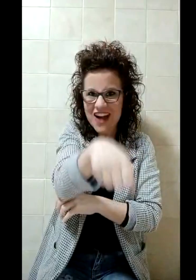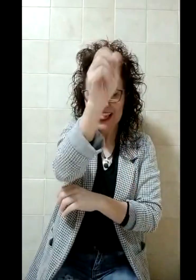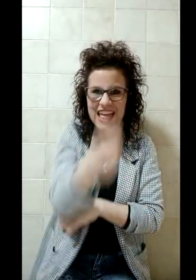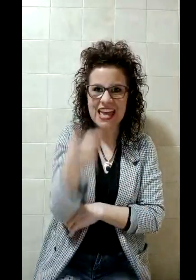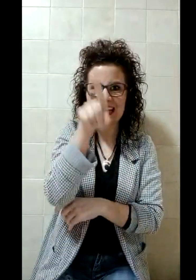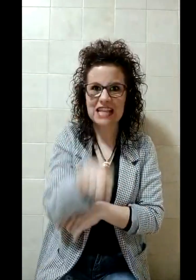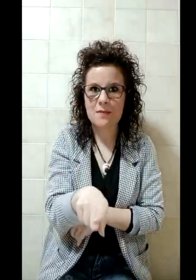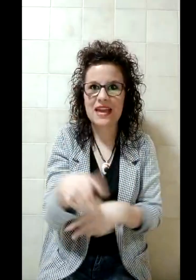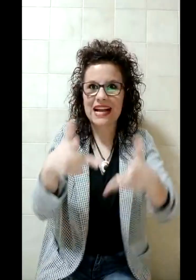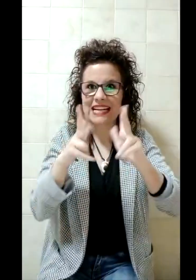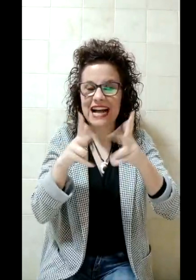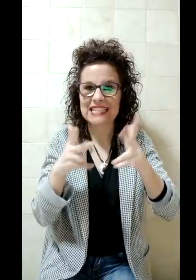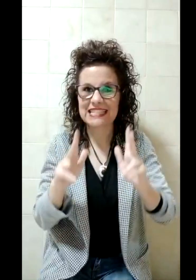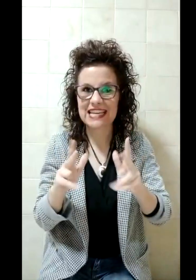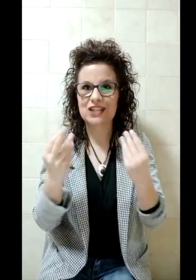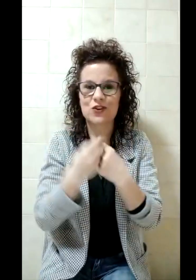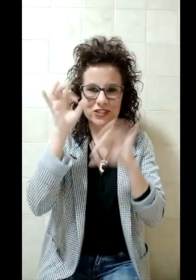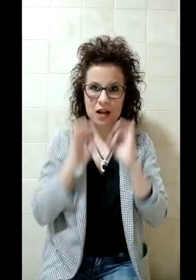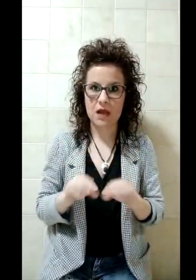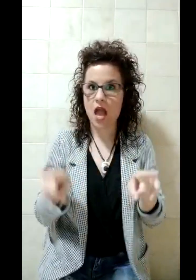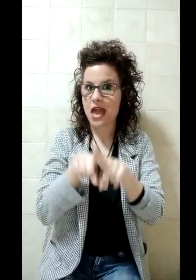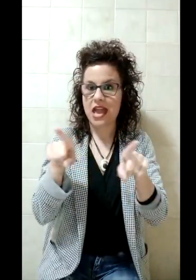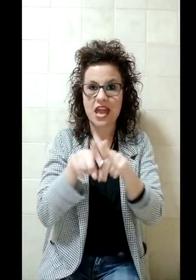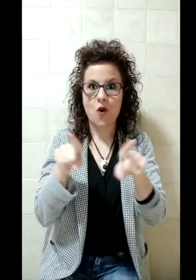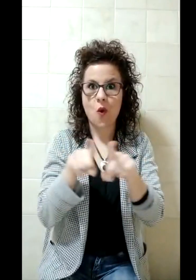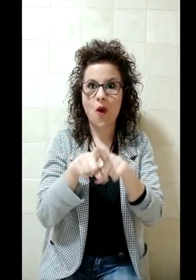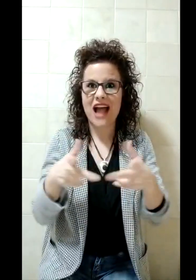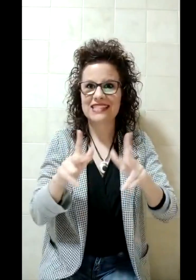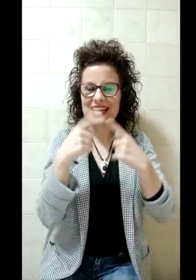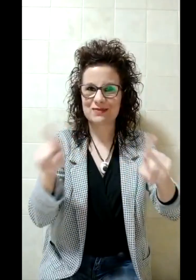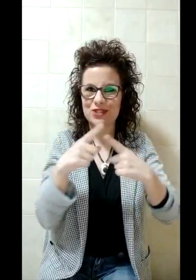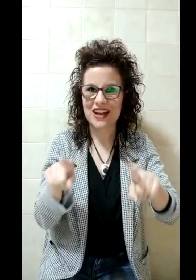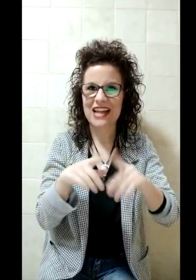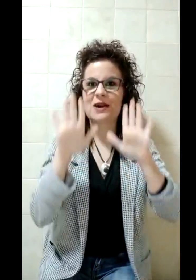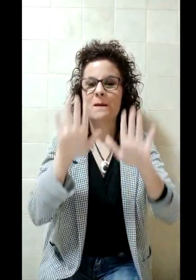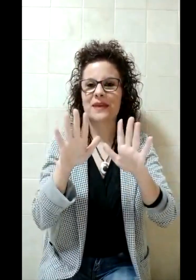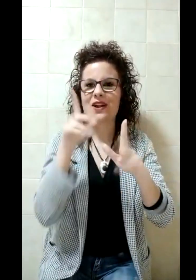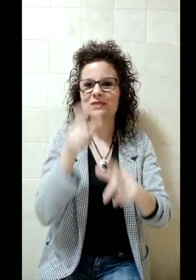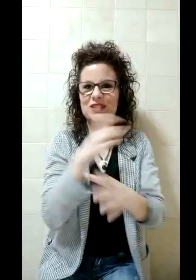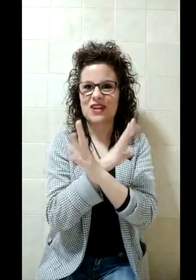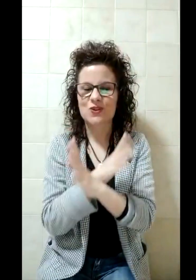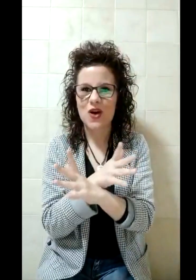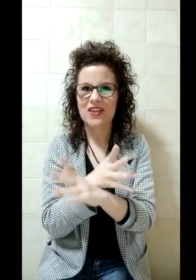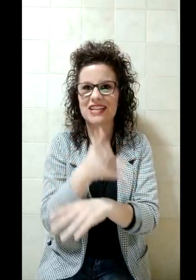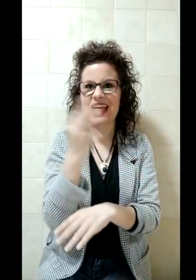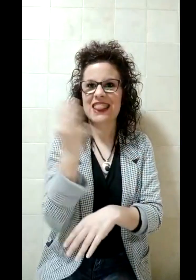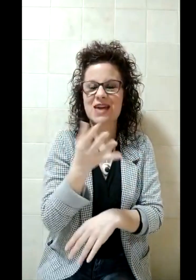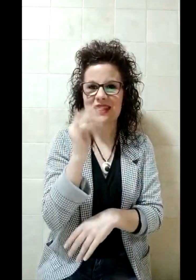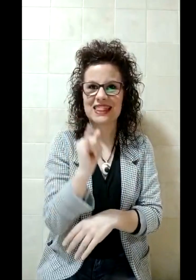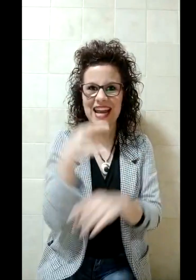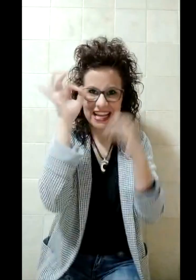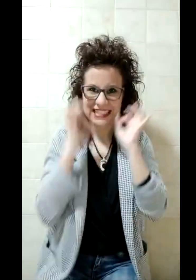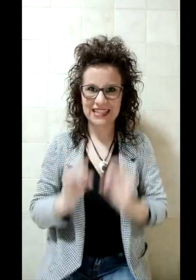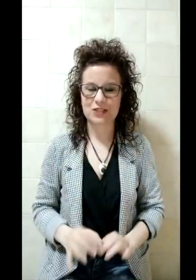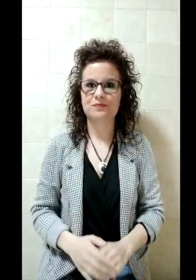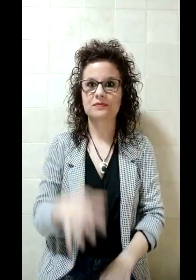y también a las sillas con sarampión, que es igual que las sillas musicales, pero los jugadores han de